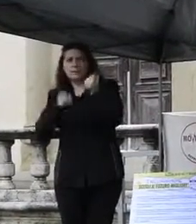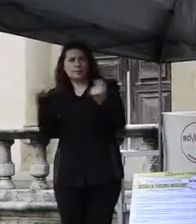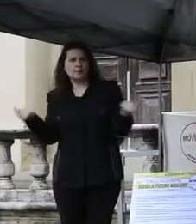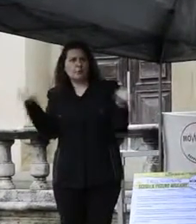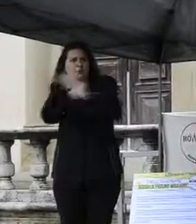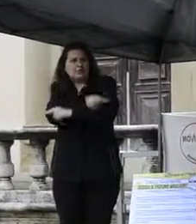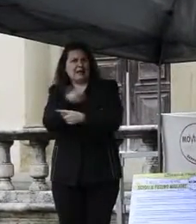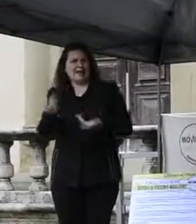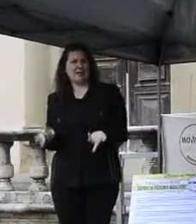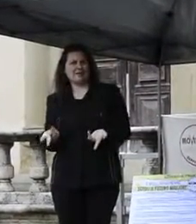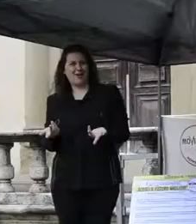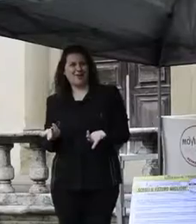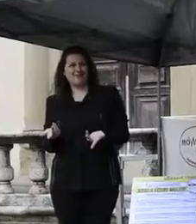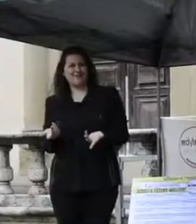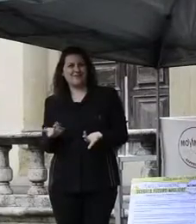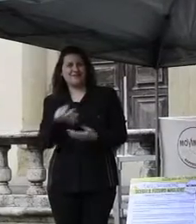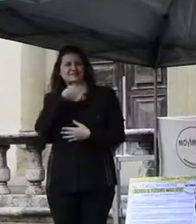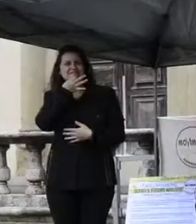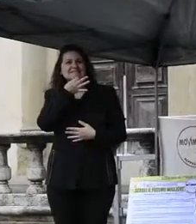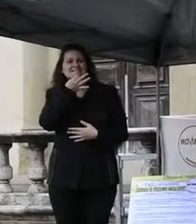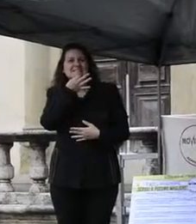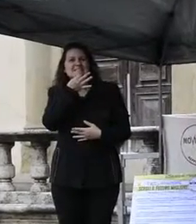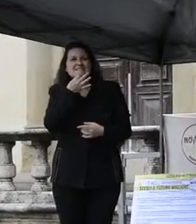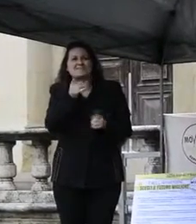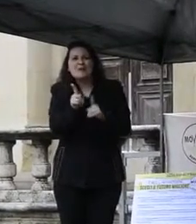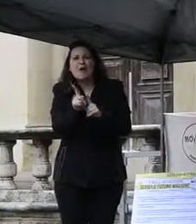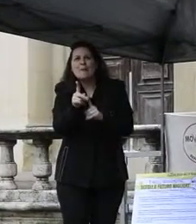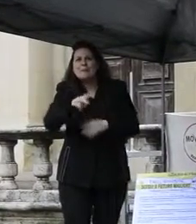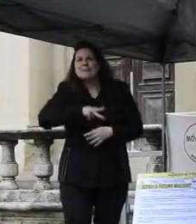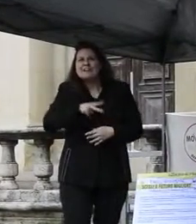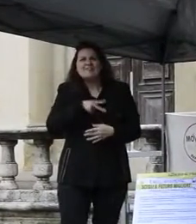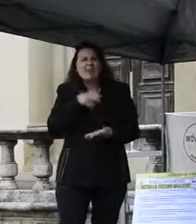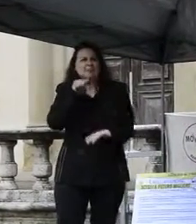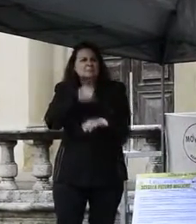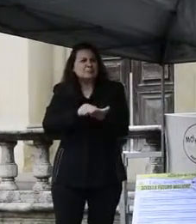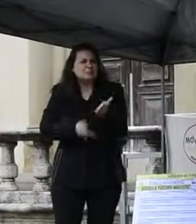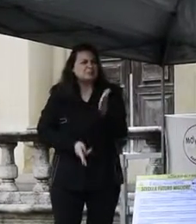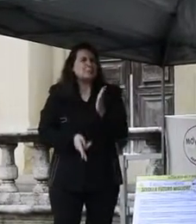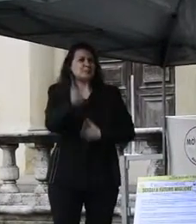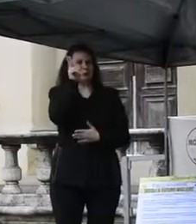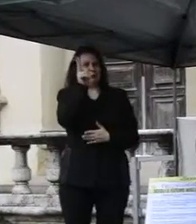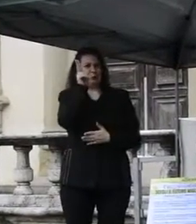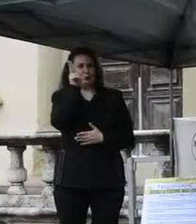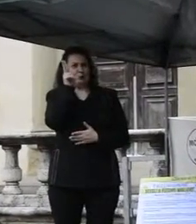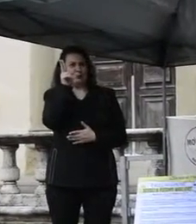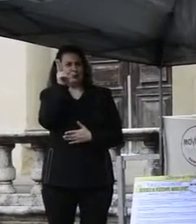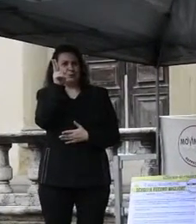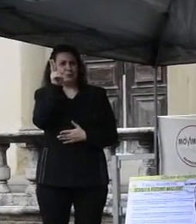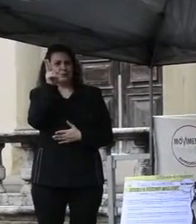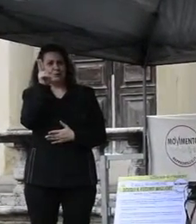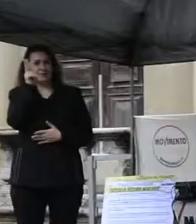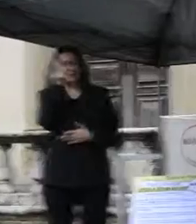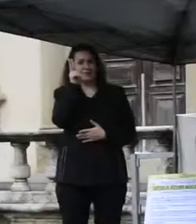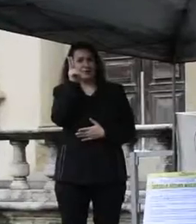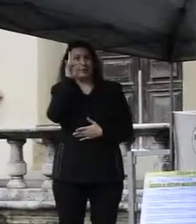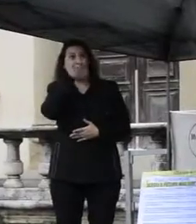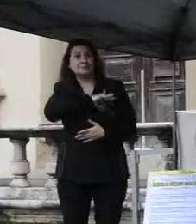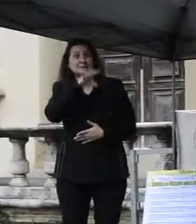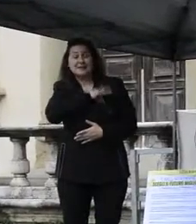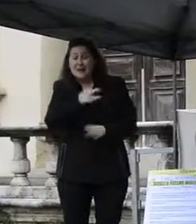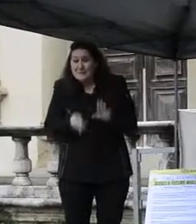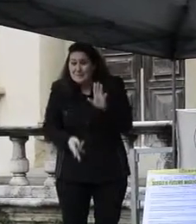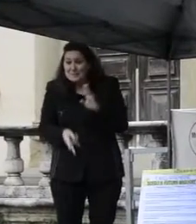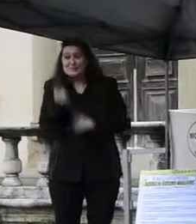una maggior presenza del privato, più peso del privato, maggiori profitti,